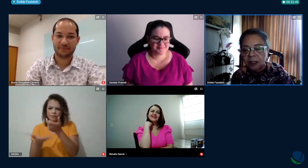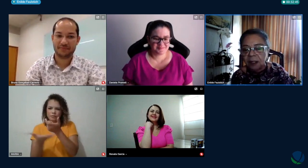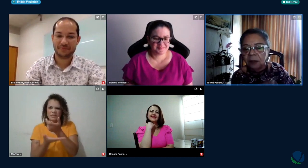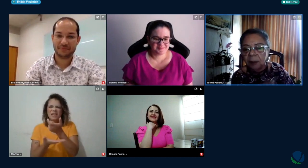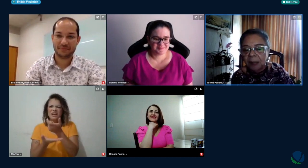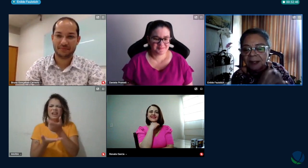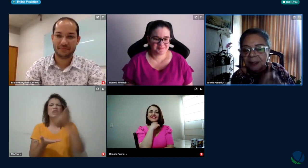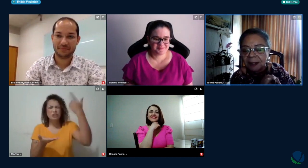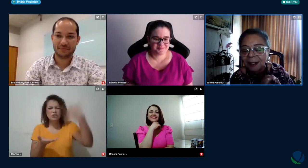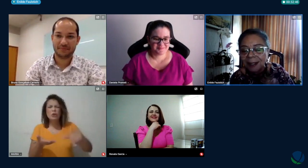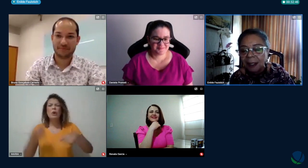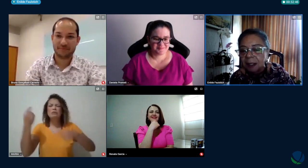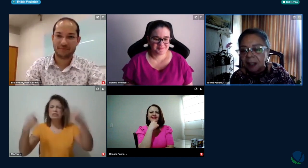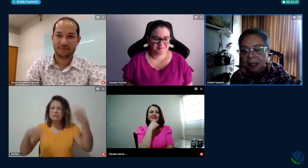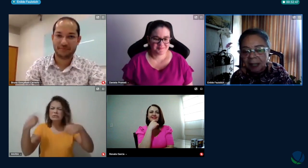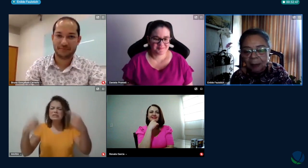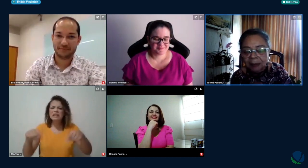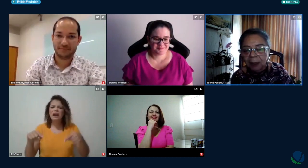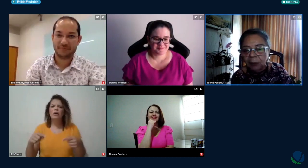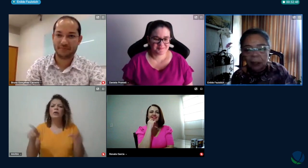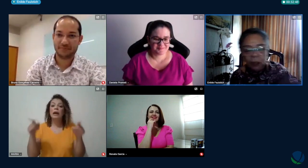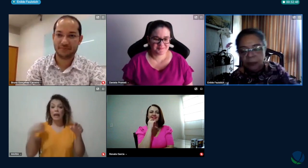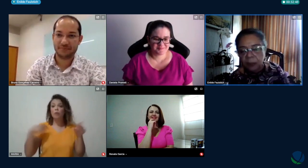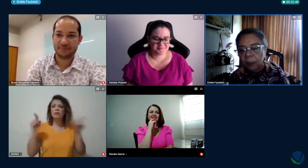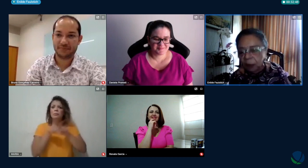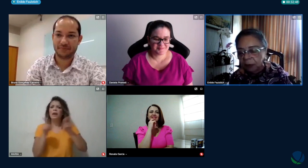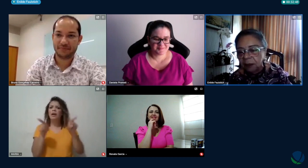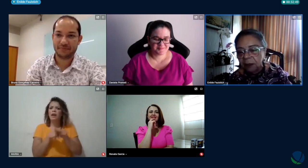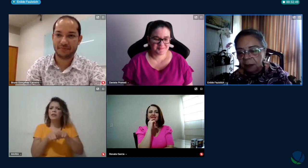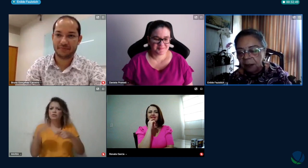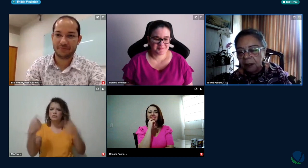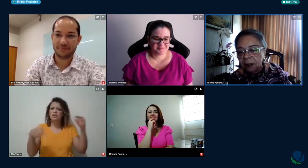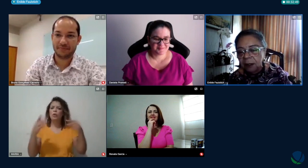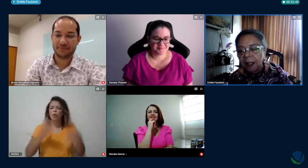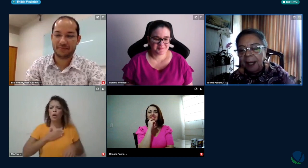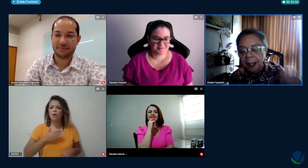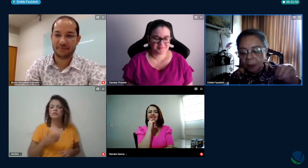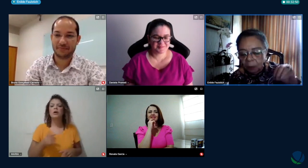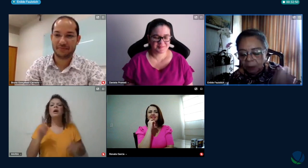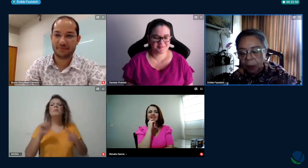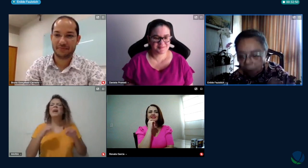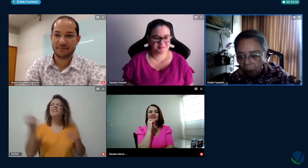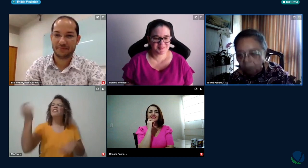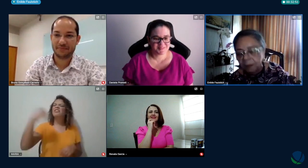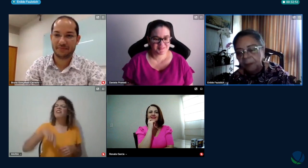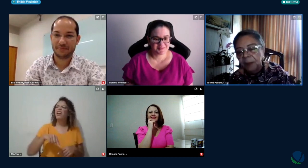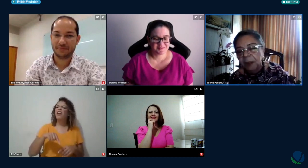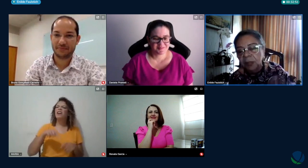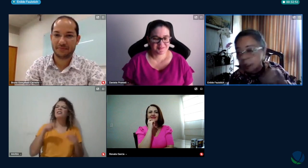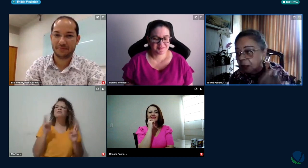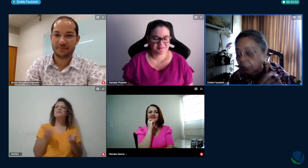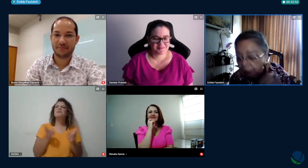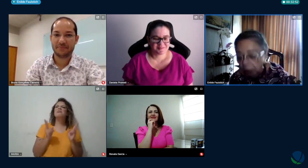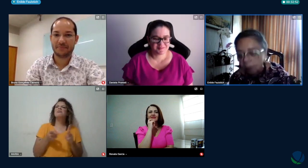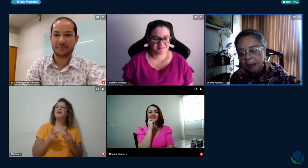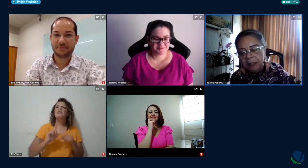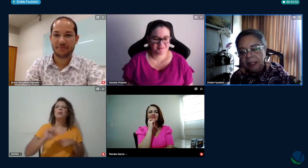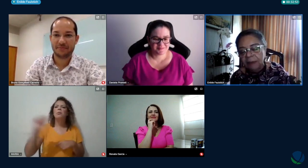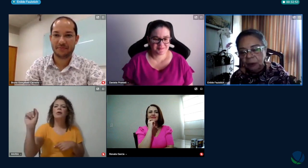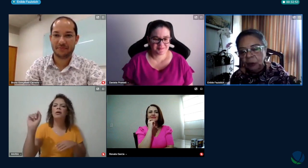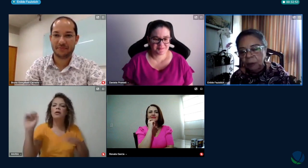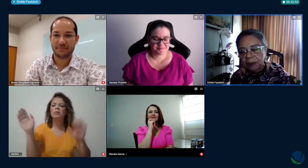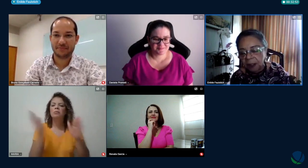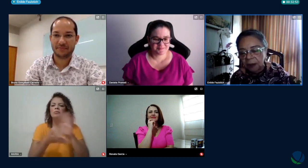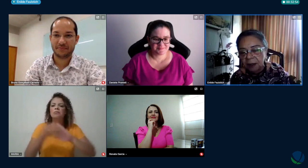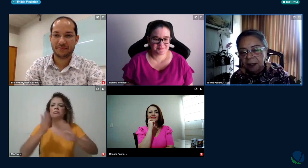venho trazendo também, mas eles acabam, o negócio vão embora, né? Que é o que eu vou, já escrevi uma parte